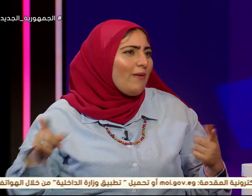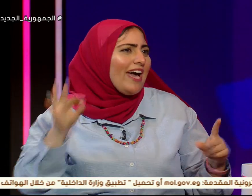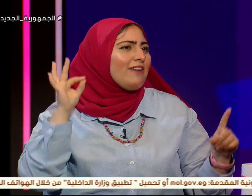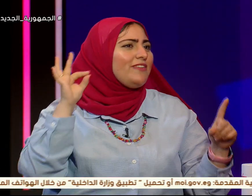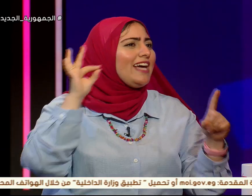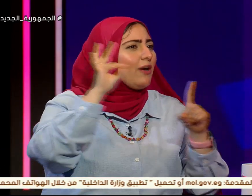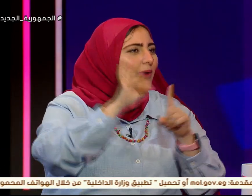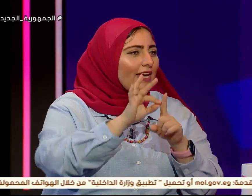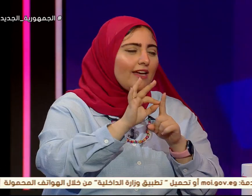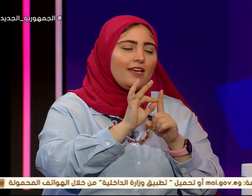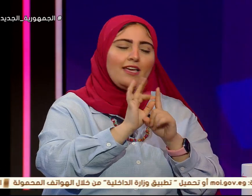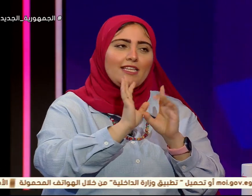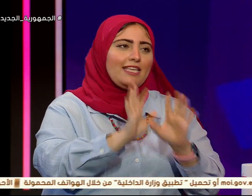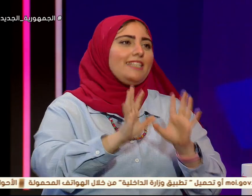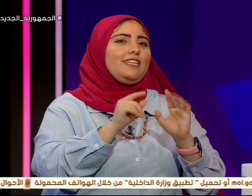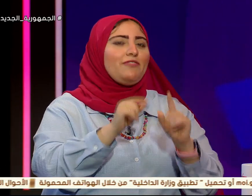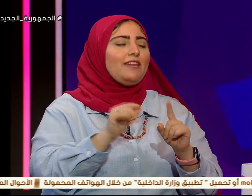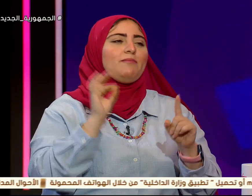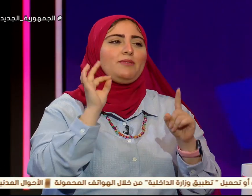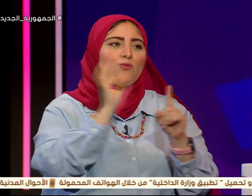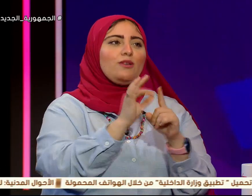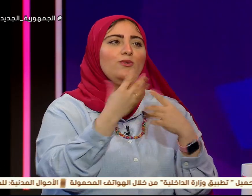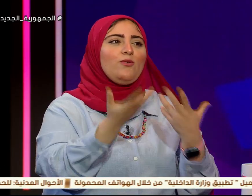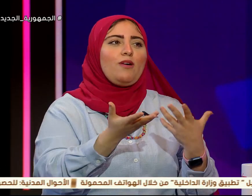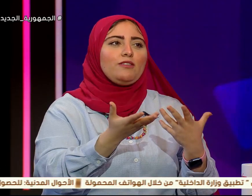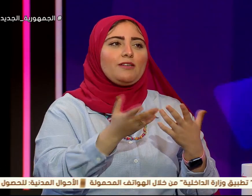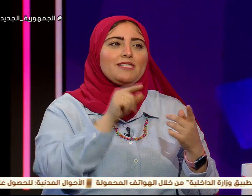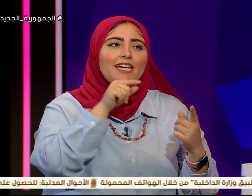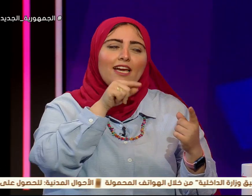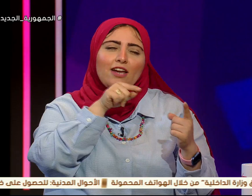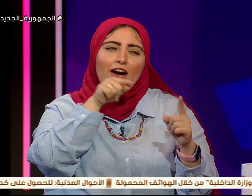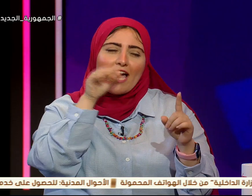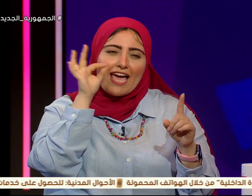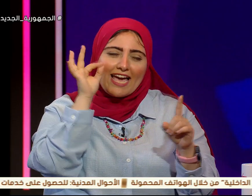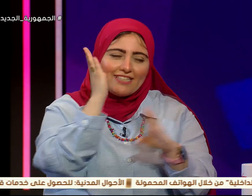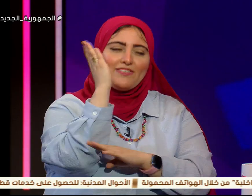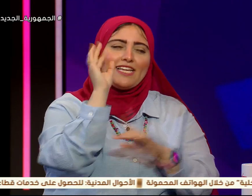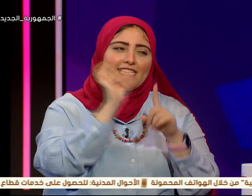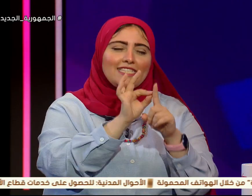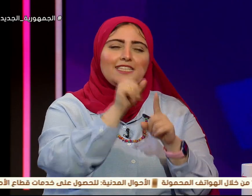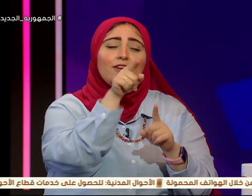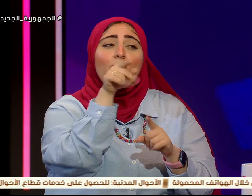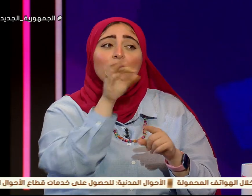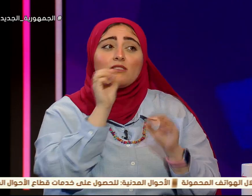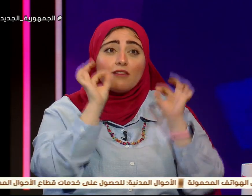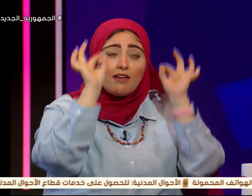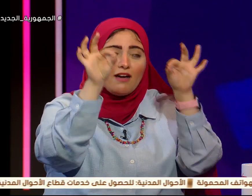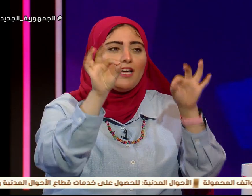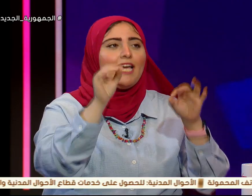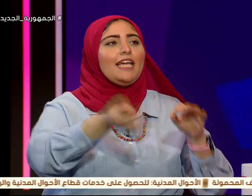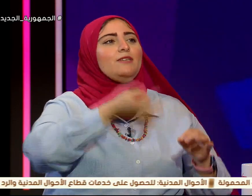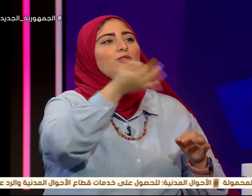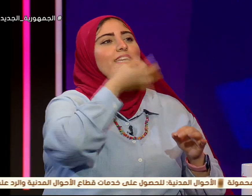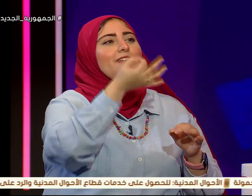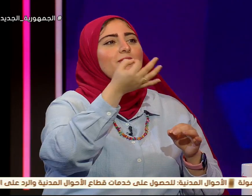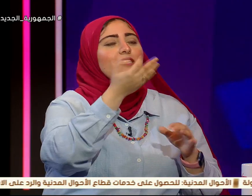او حاجه فيها توعيه ديت اللي فعلا بتوصل لهم اكت بس انا كان هدفي الاساسي ان انا اوصلها للمتكلمين